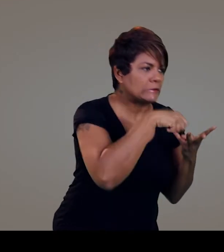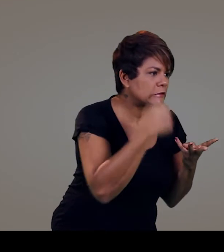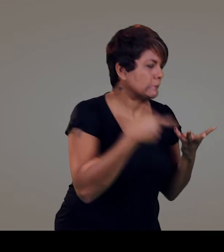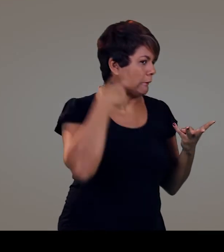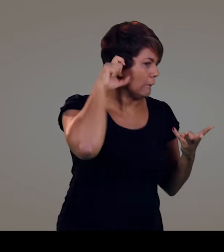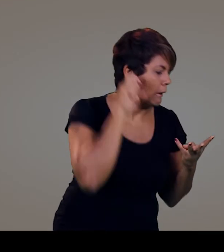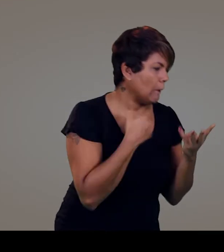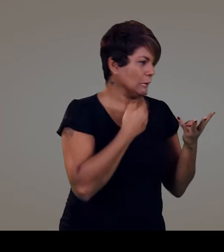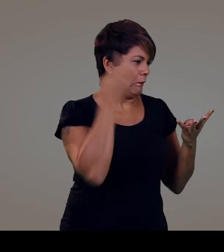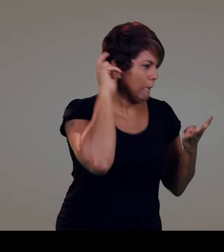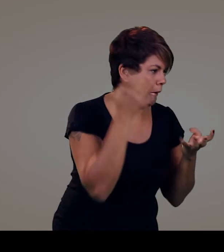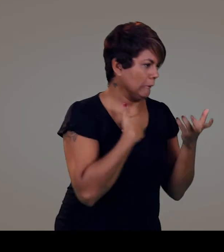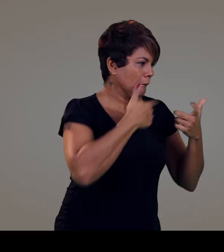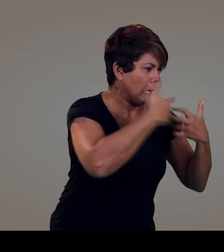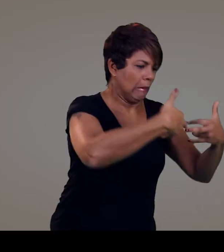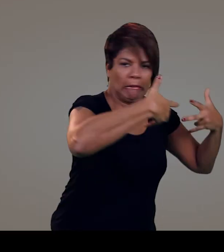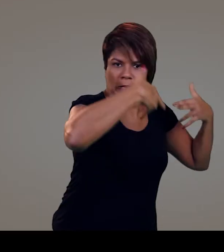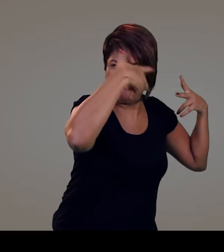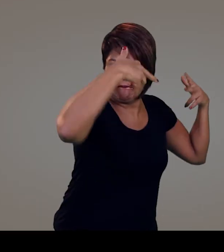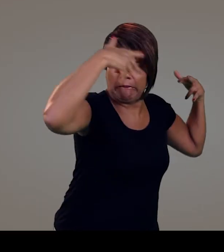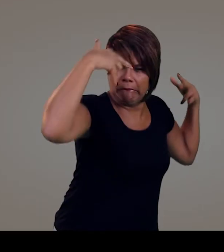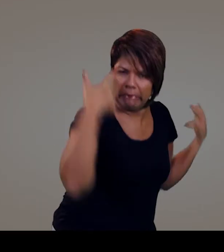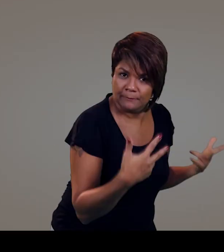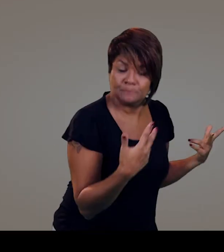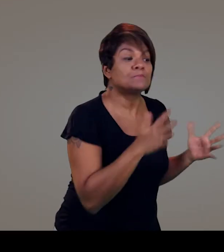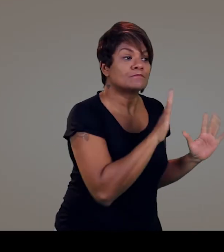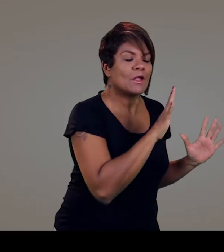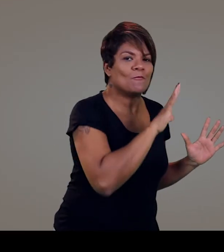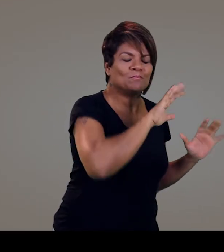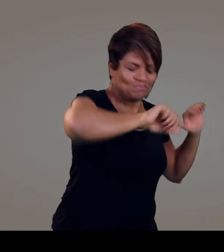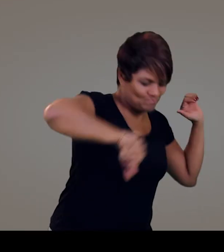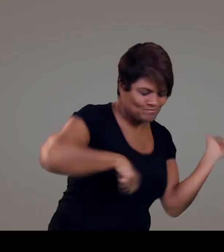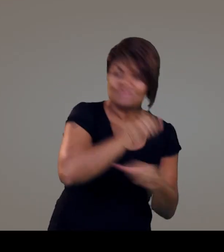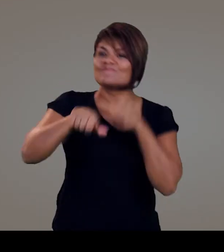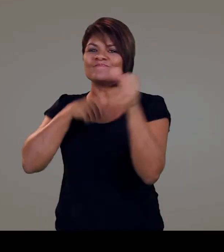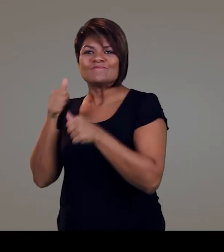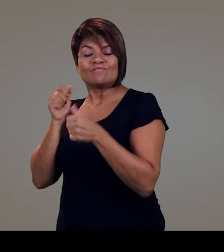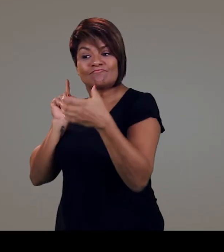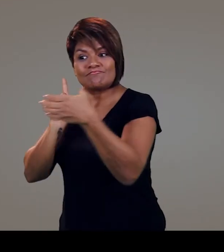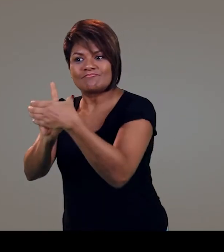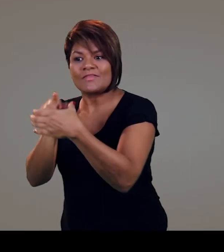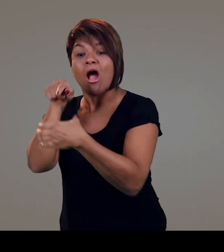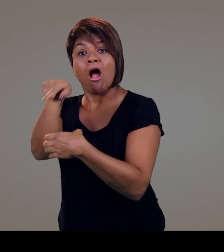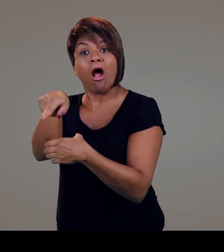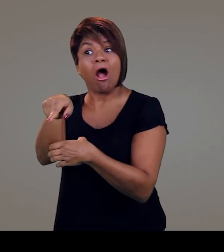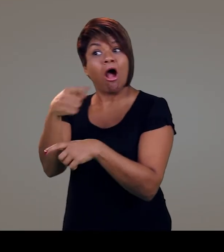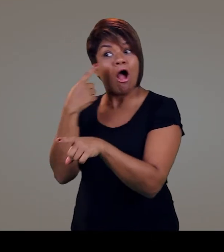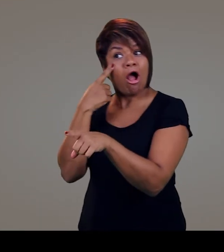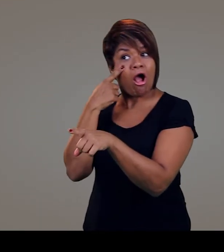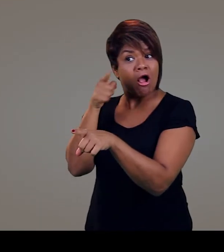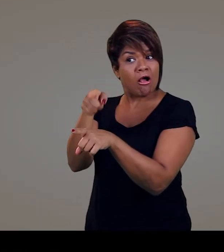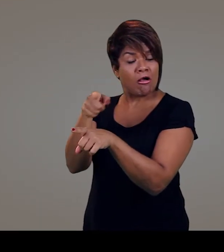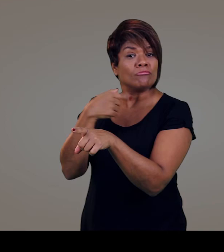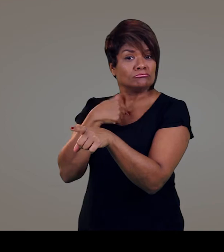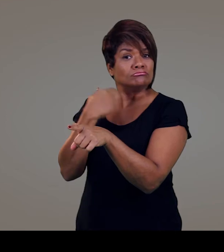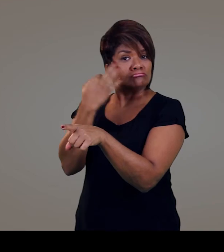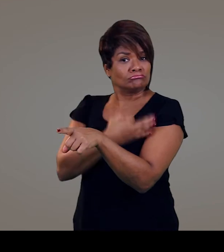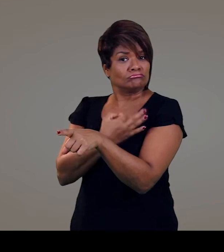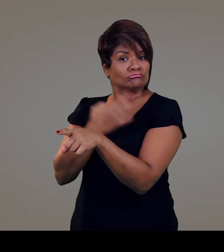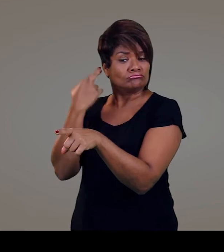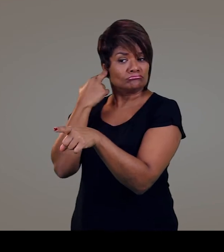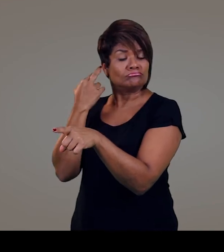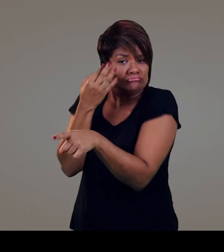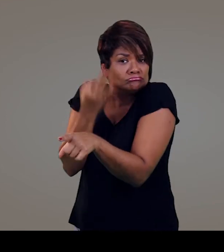filho precisa daquilo, e entrar pro mundo das possibilidades. Olha, Meu filho de fato não ouve, isso é um